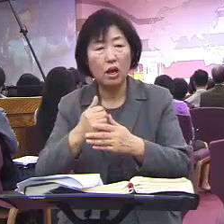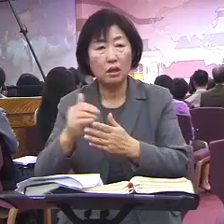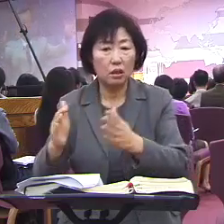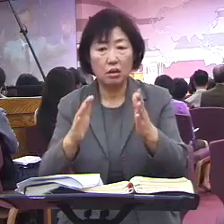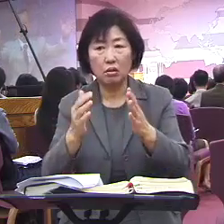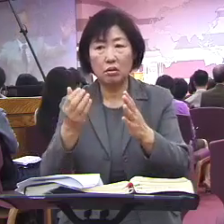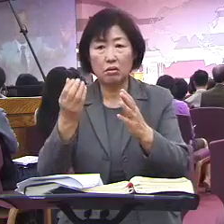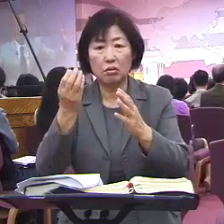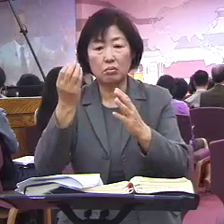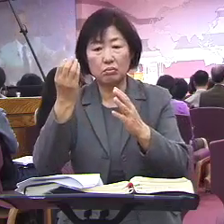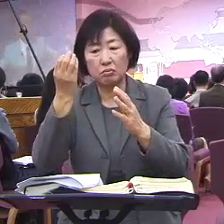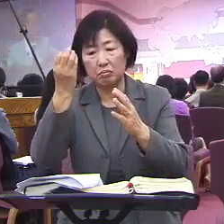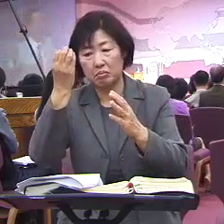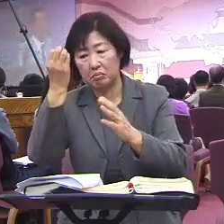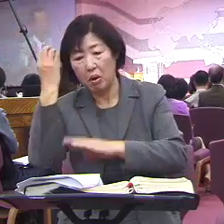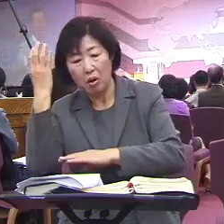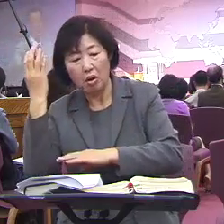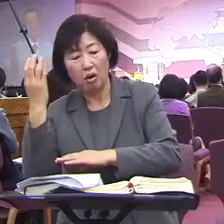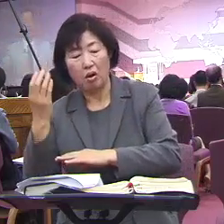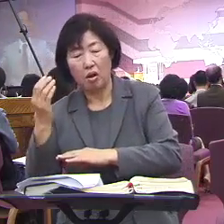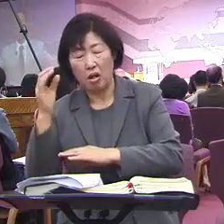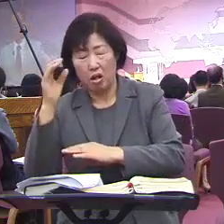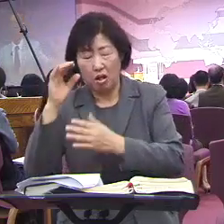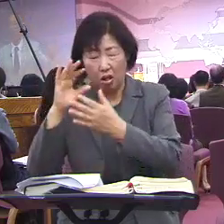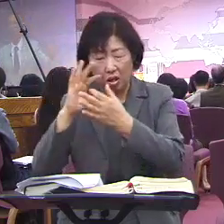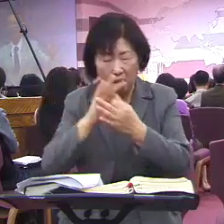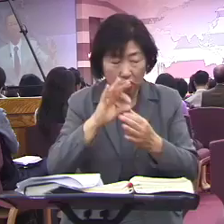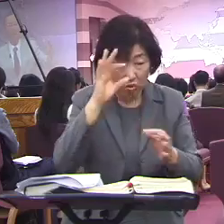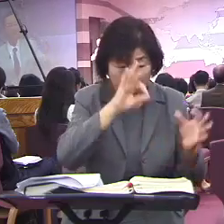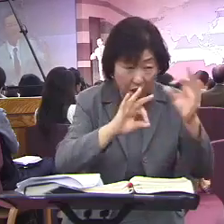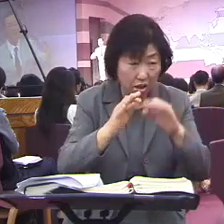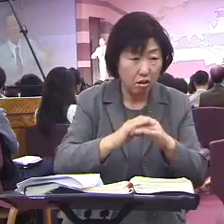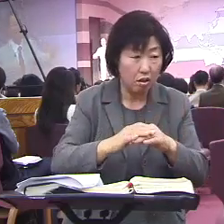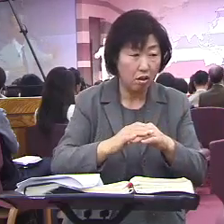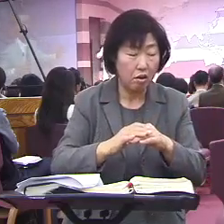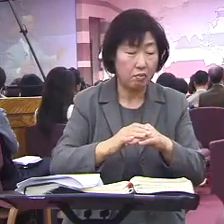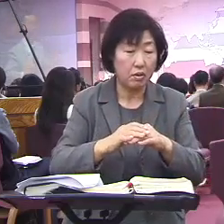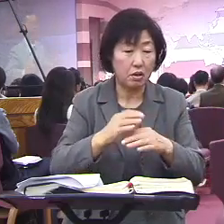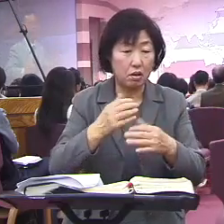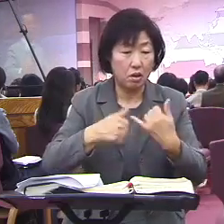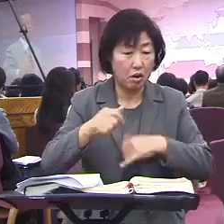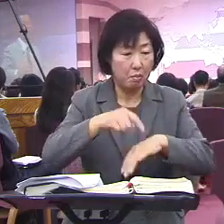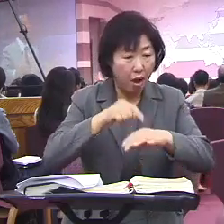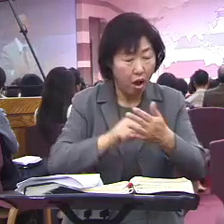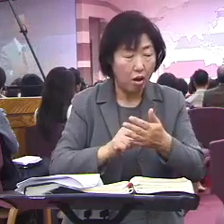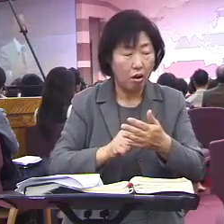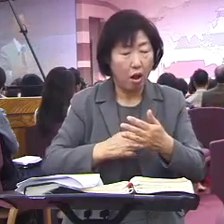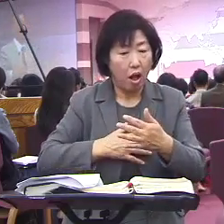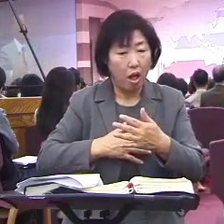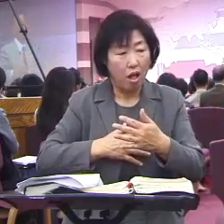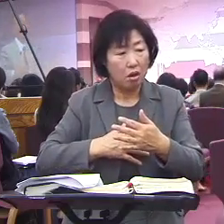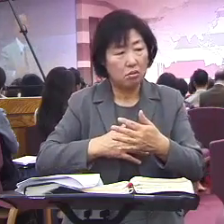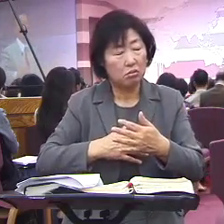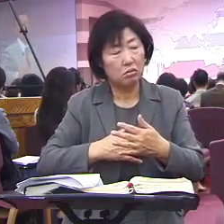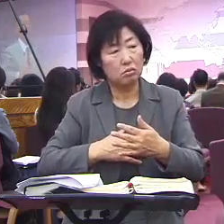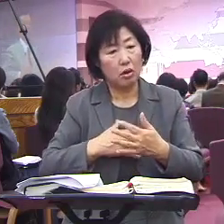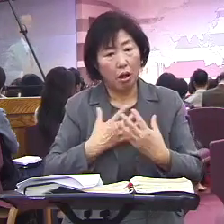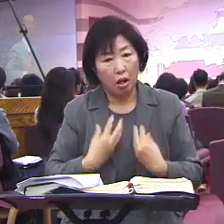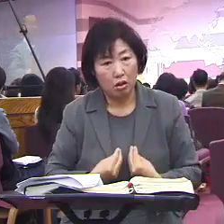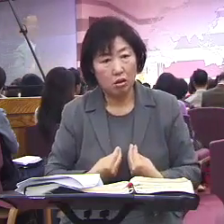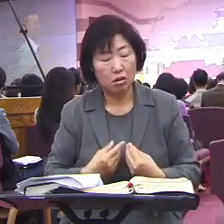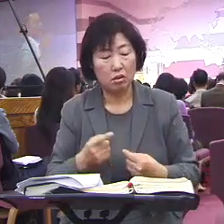잃어서 자녀 가운데 길을 잃어서 그냥 계속 찾는데도 안 오면 얼마나 마음이 그냥 철렁철렁하겠어요.